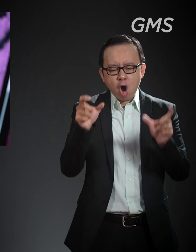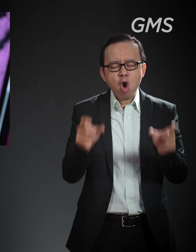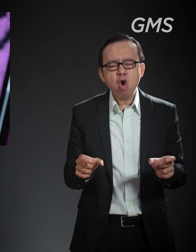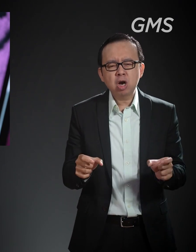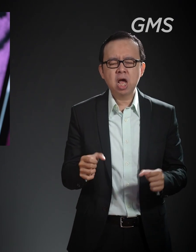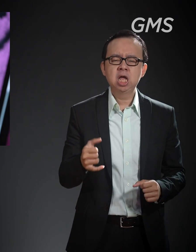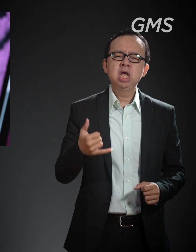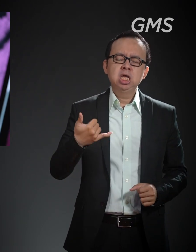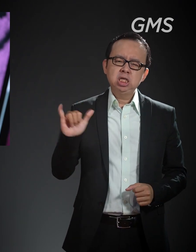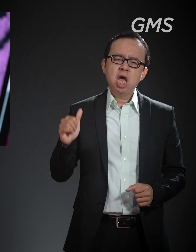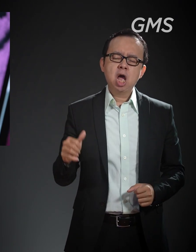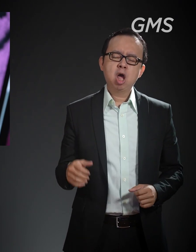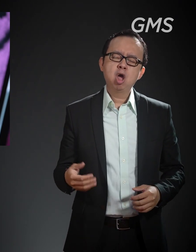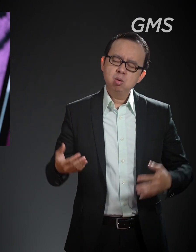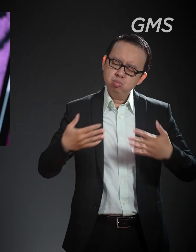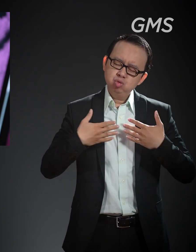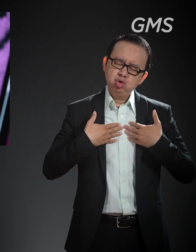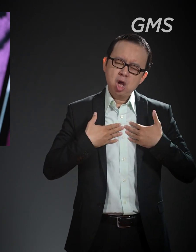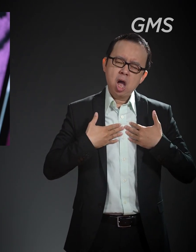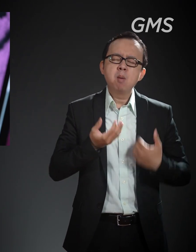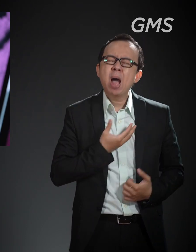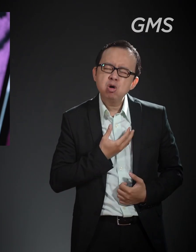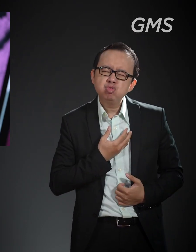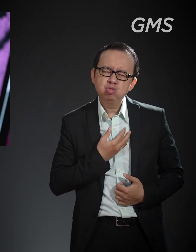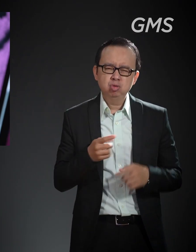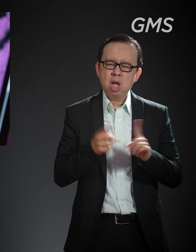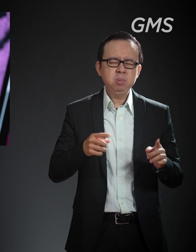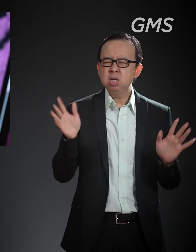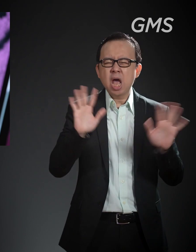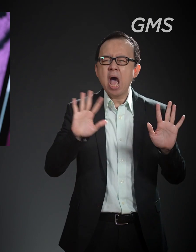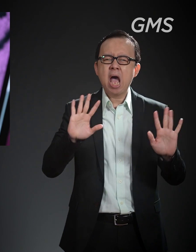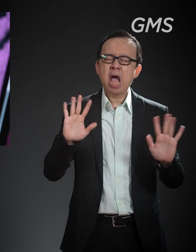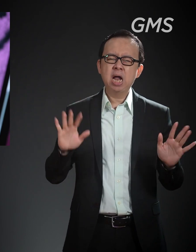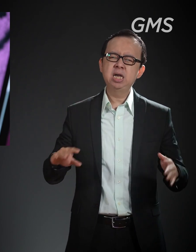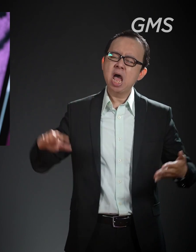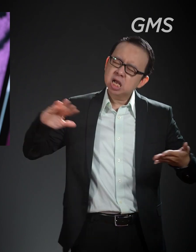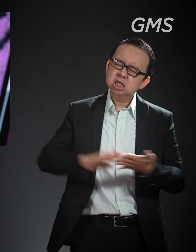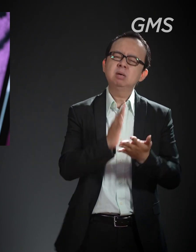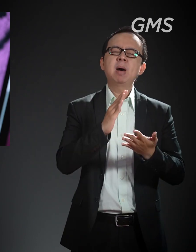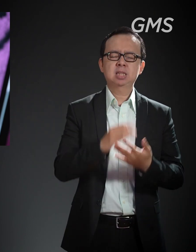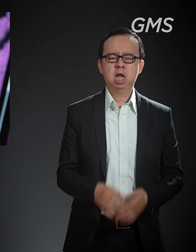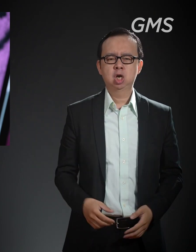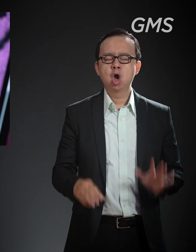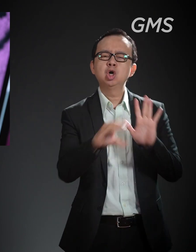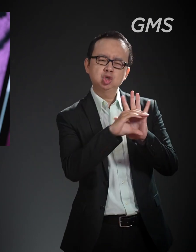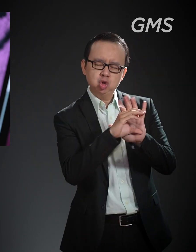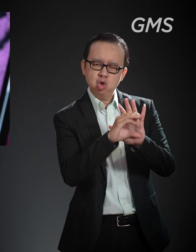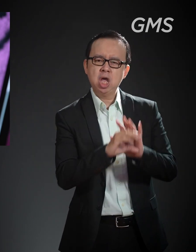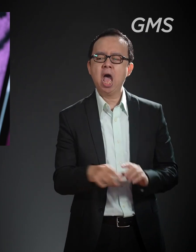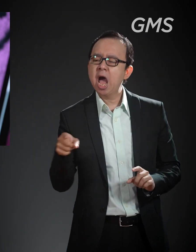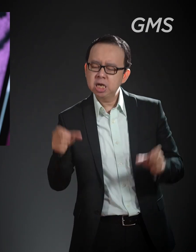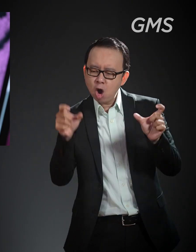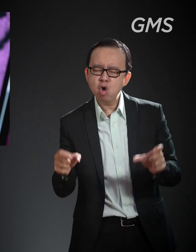tapi gak dapat kesempatan. Sama dengan melayani Tuhan. Ada orang tertentu yang rindu tetapi gak